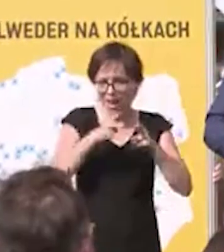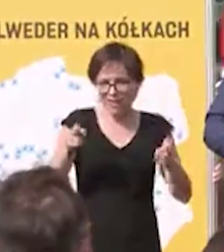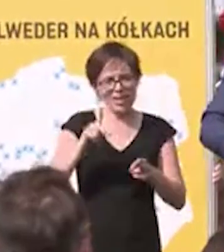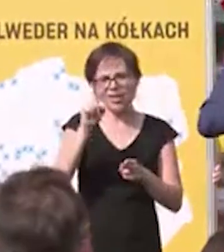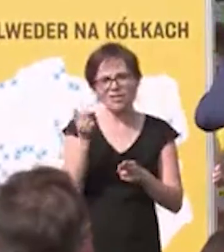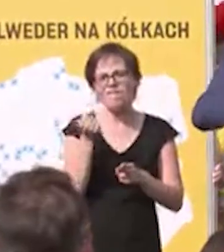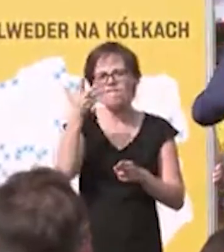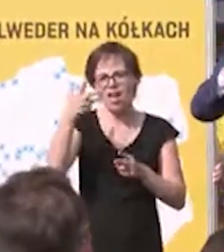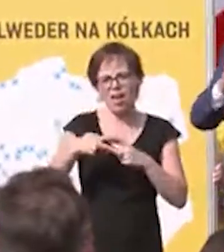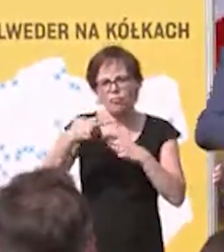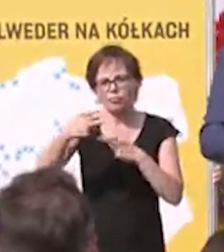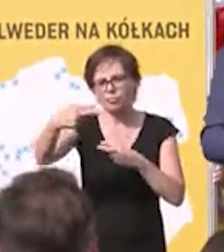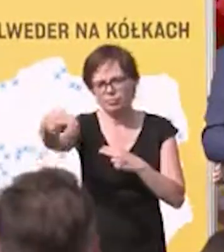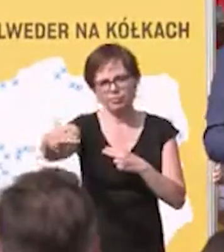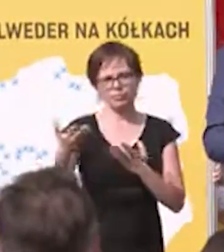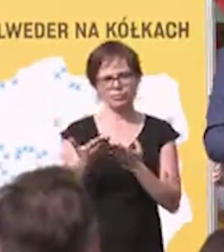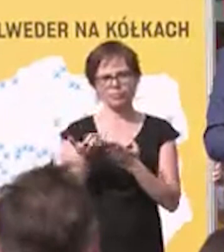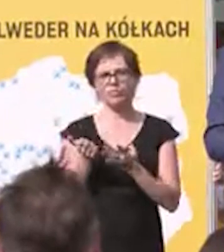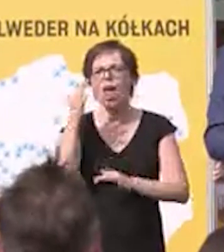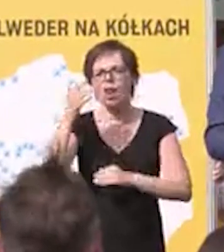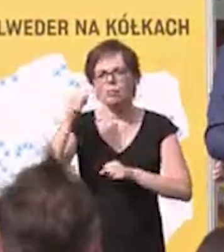kadencji. To jest pomysł na pokolenie.